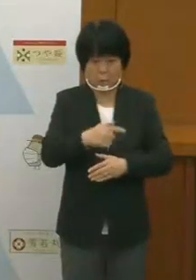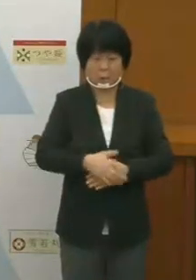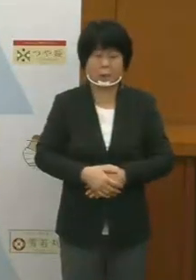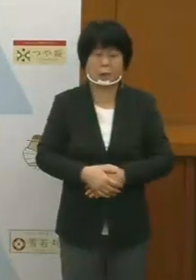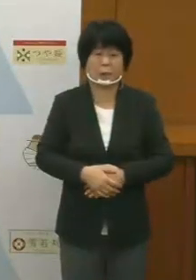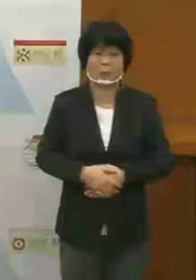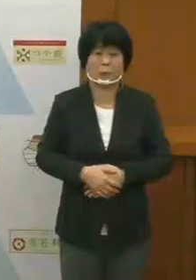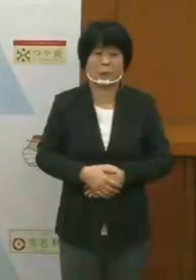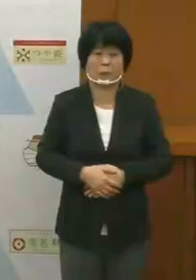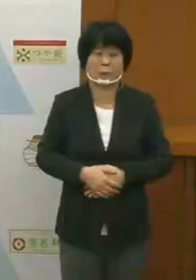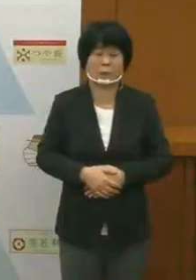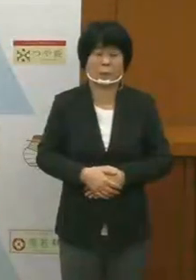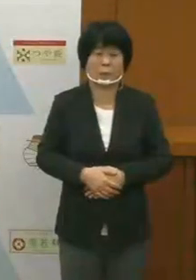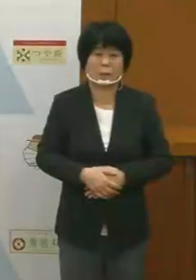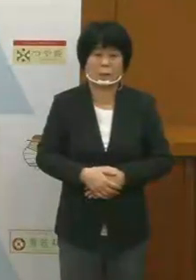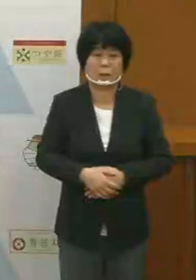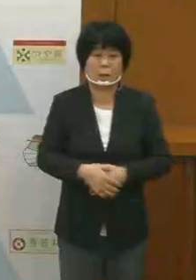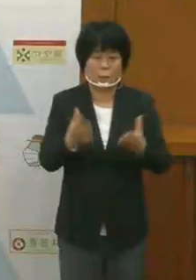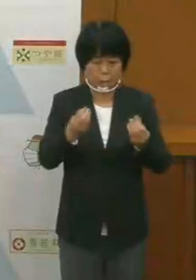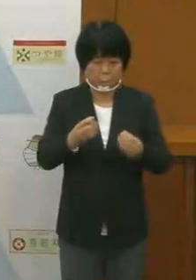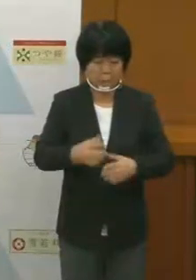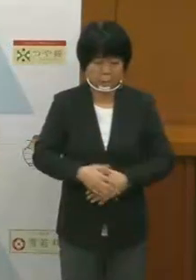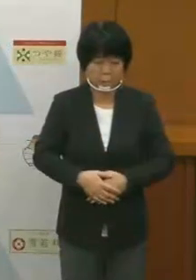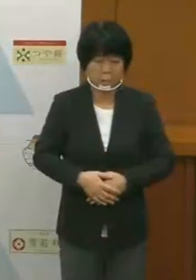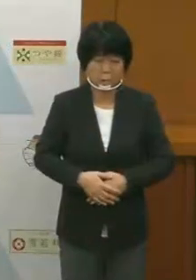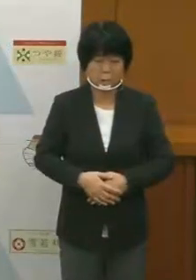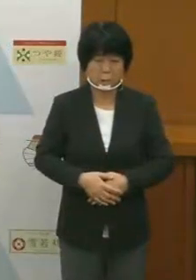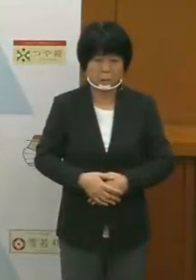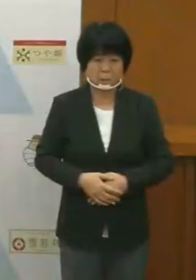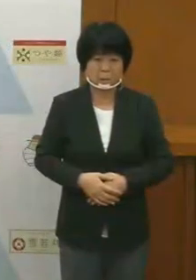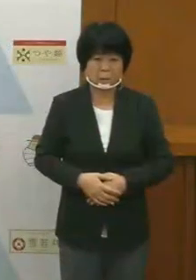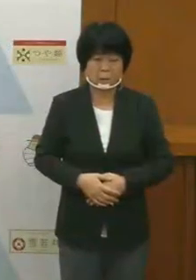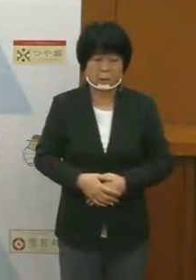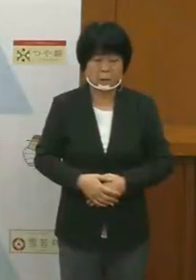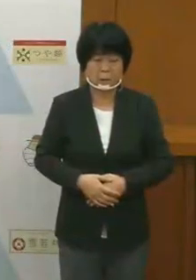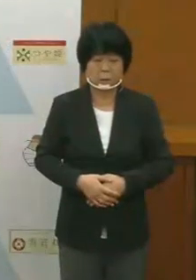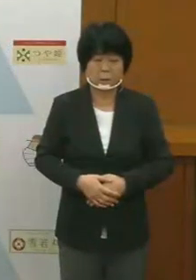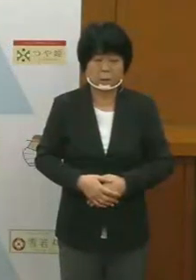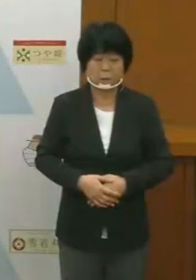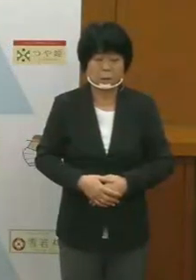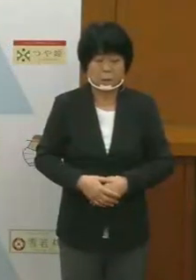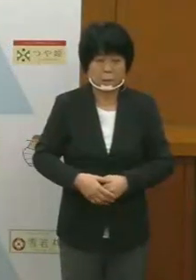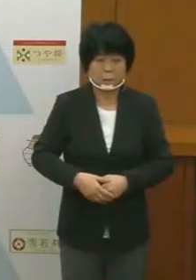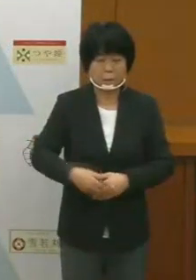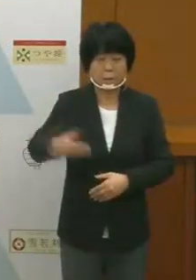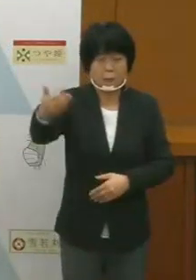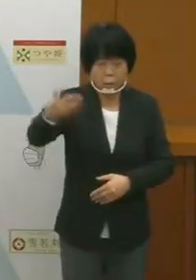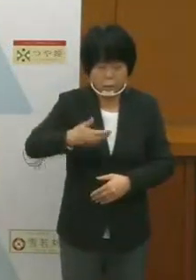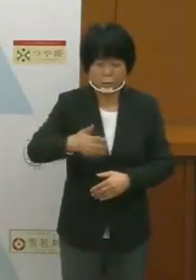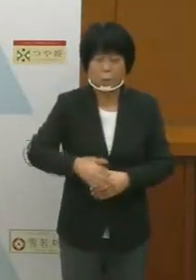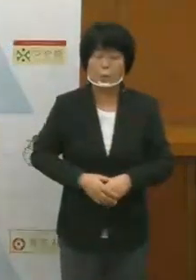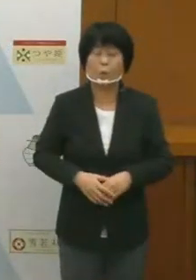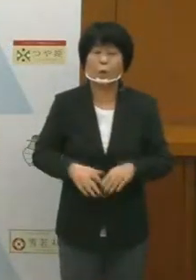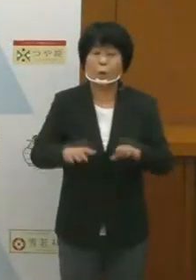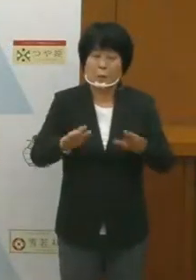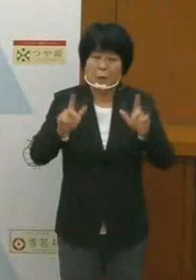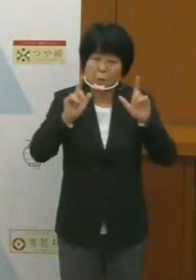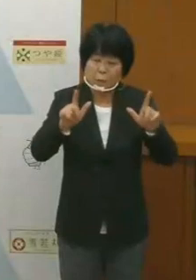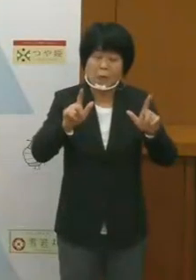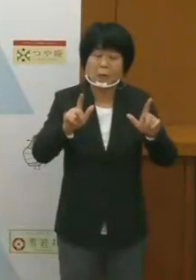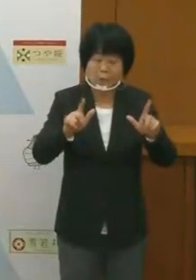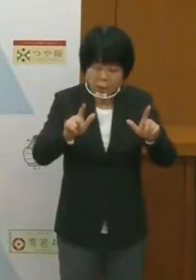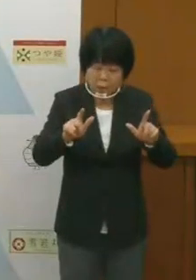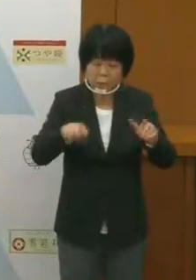。以上です。 ありがとうございました。今お答えいただいたのは主に昨日